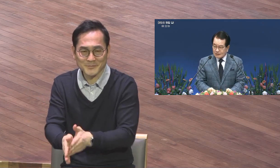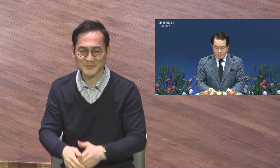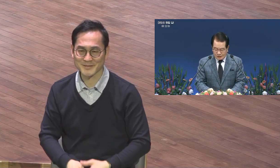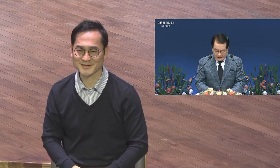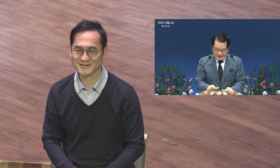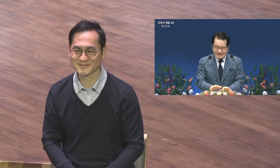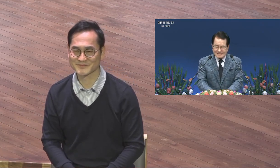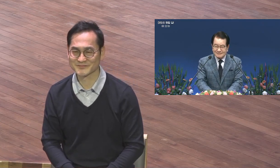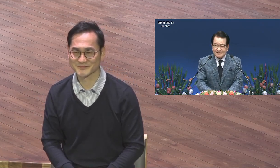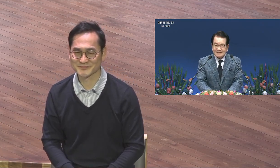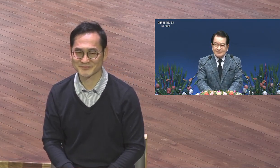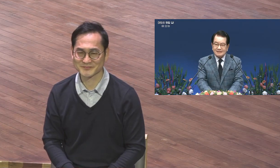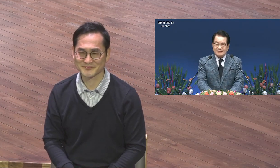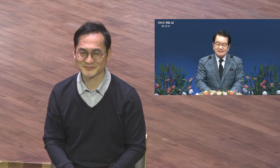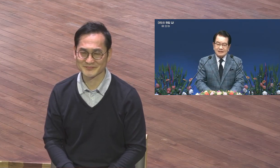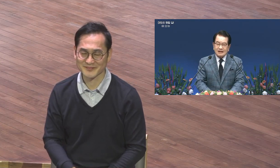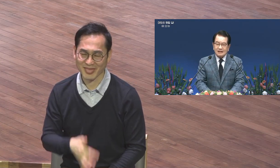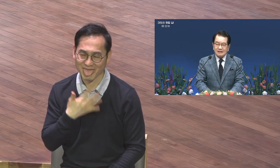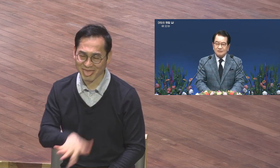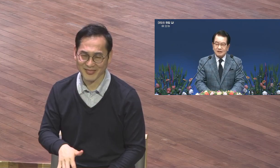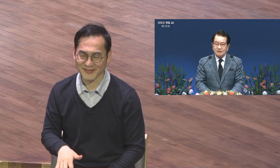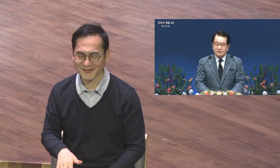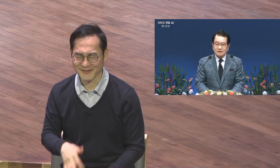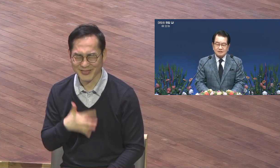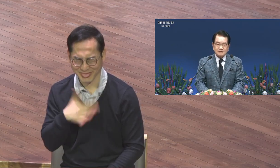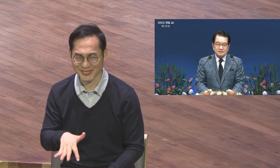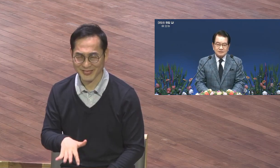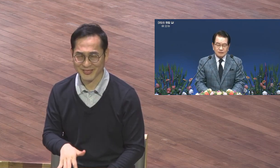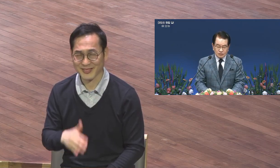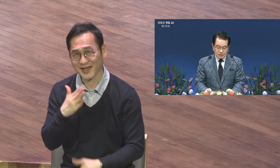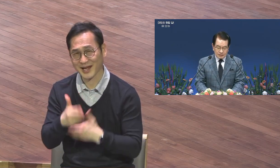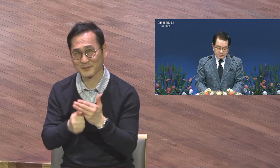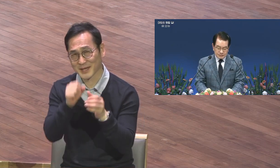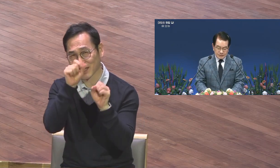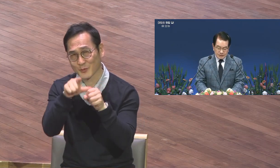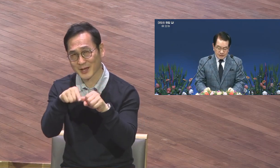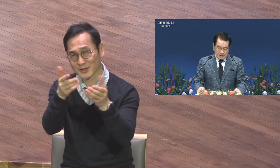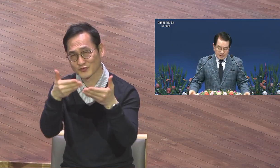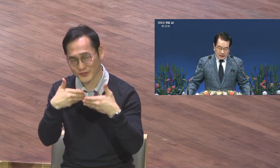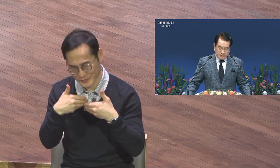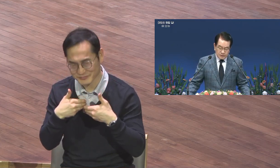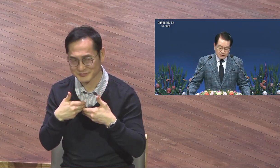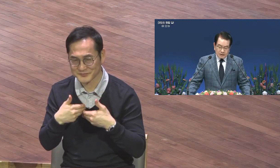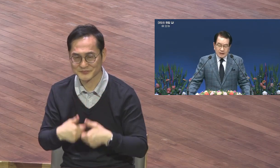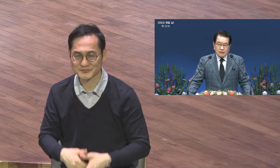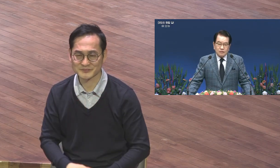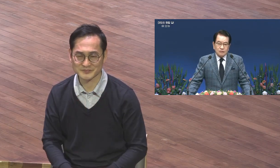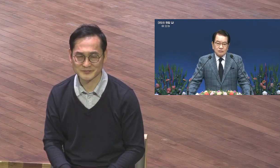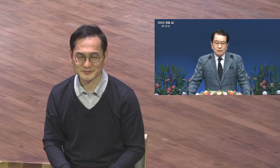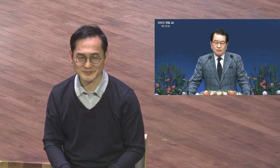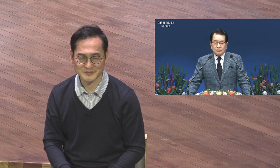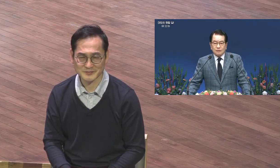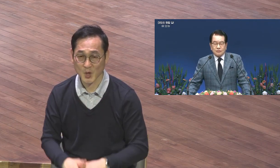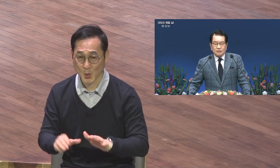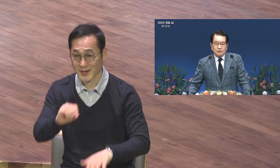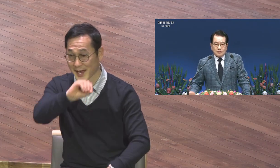나도 몰라, 니도 몰라. 하나님 기회를 주셨어. 오늘은 아프리카